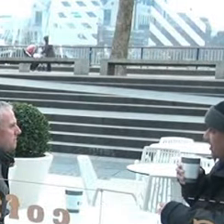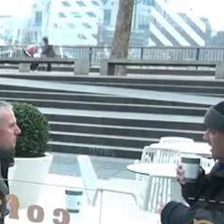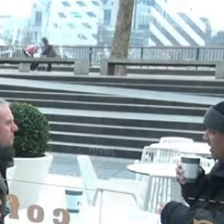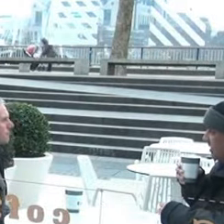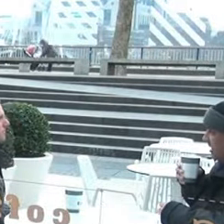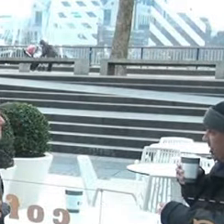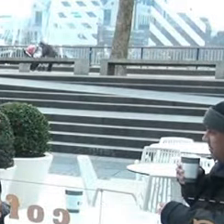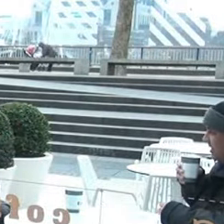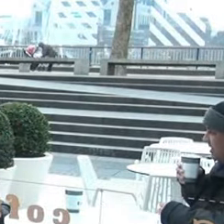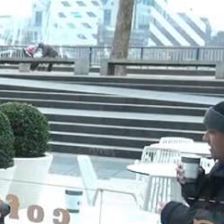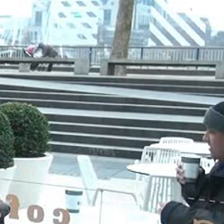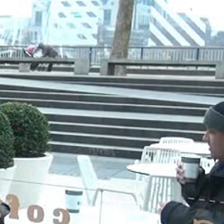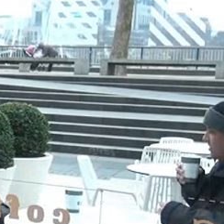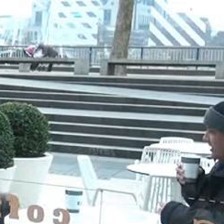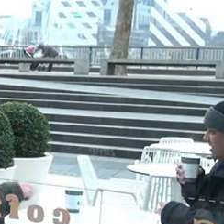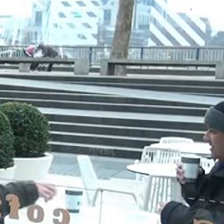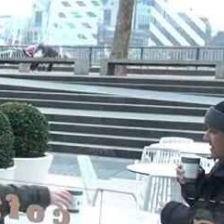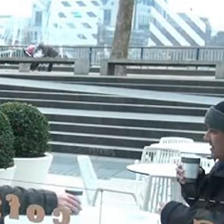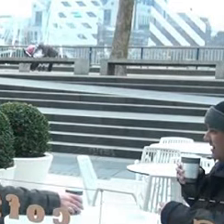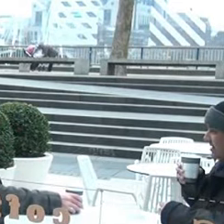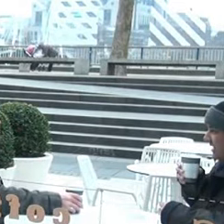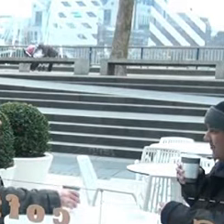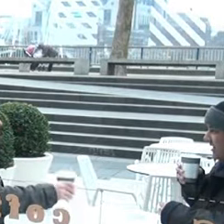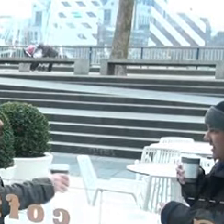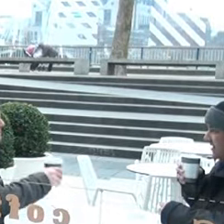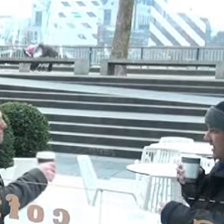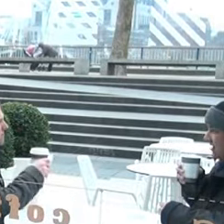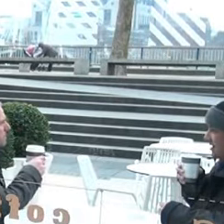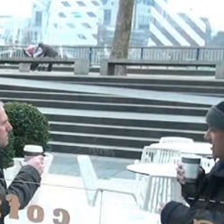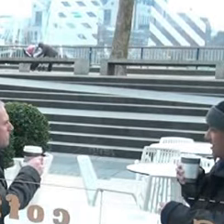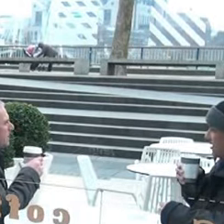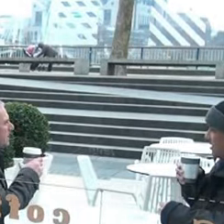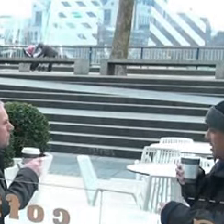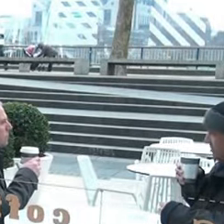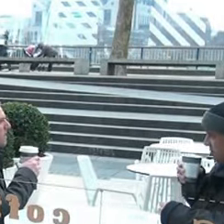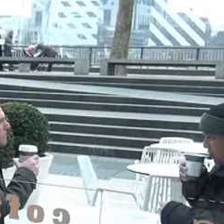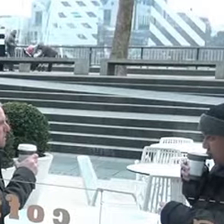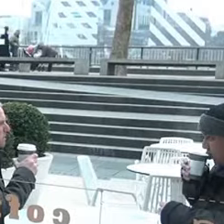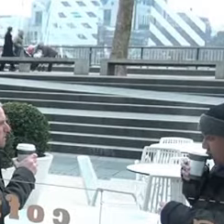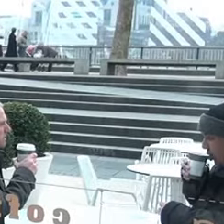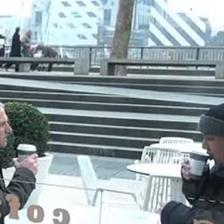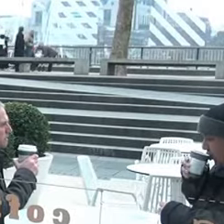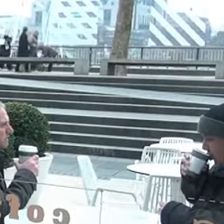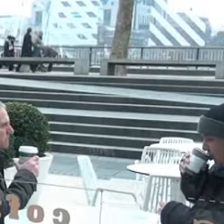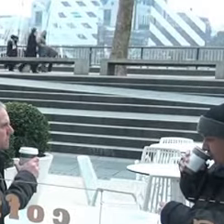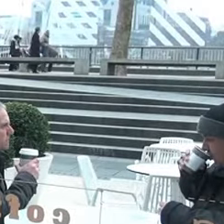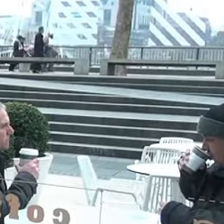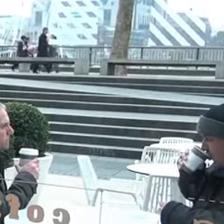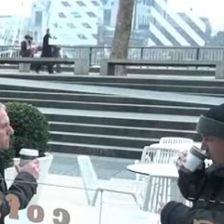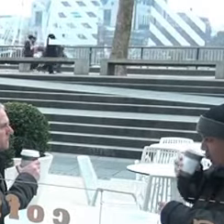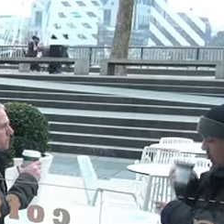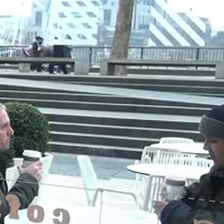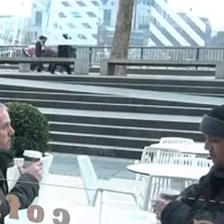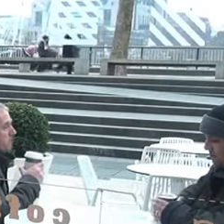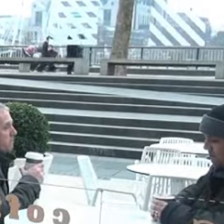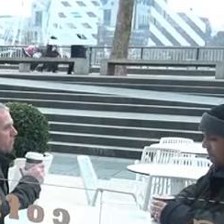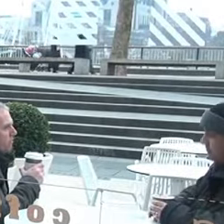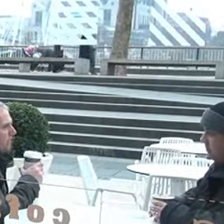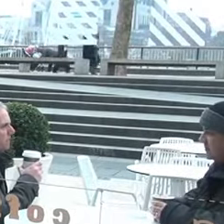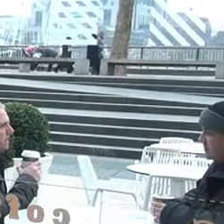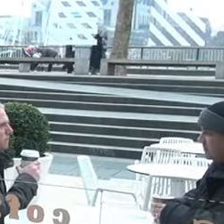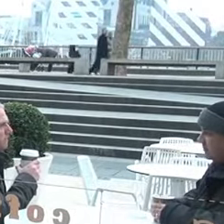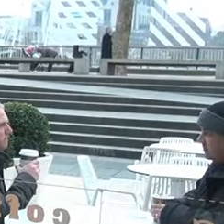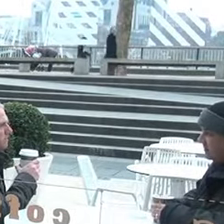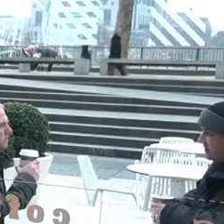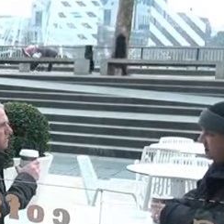é do que buscar as suas metas de verdade, com obstinação, se dedicando ao máximo que você pode. Observe que pessoas que já quebraram